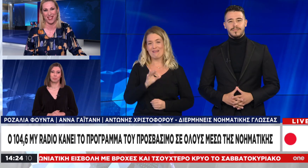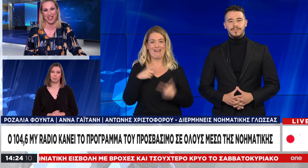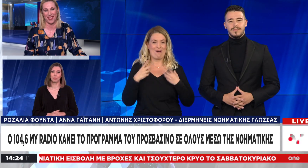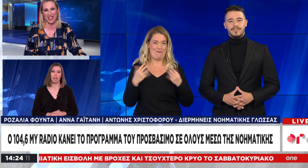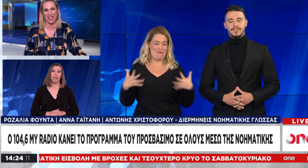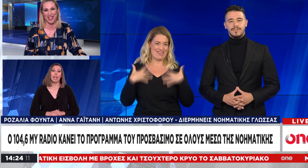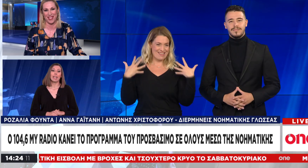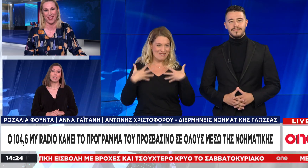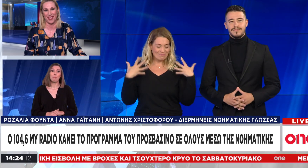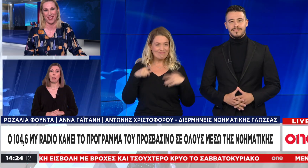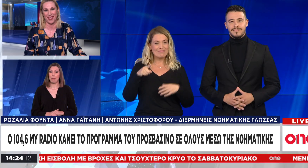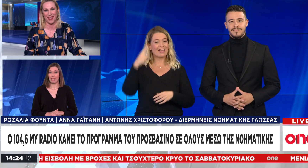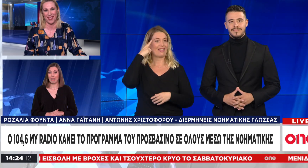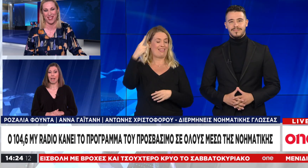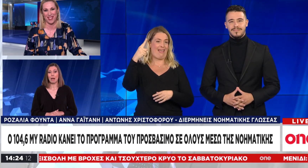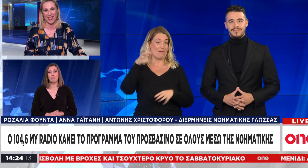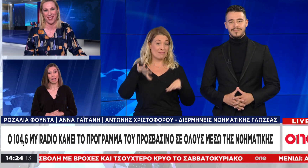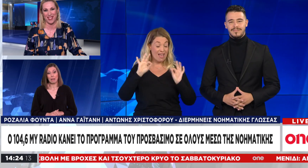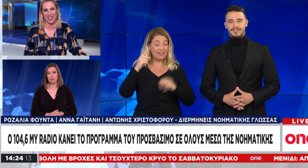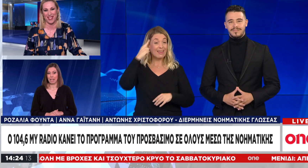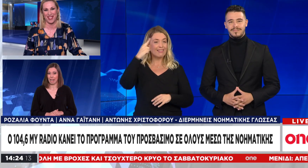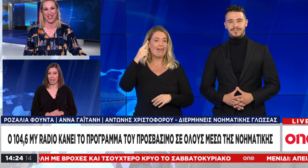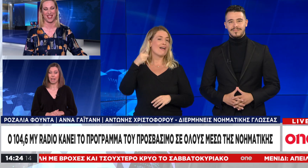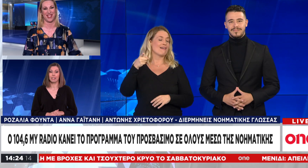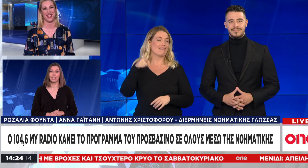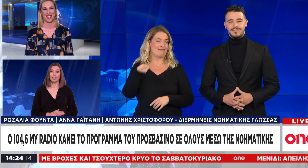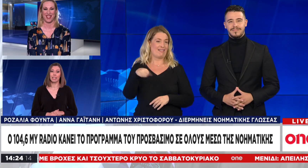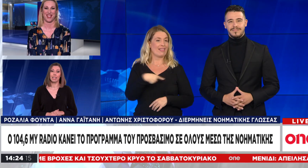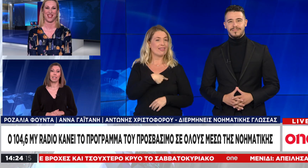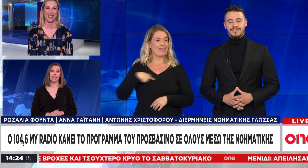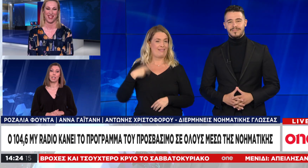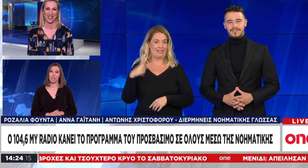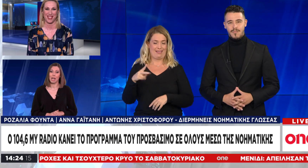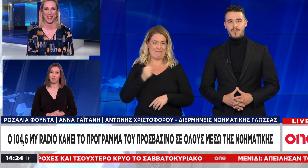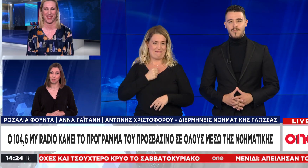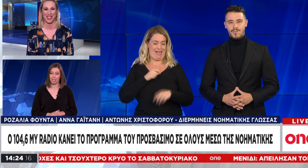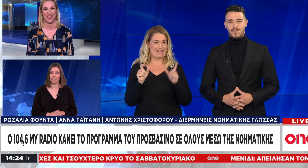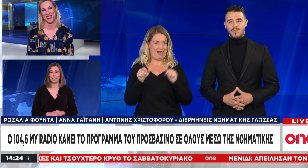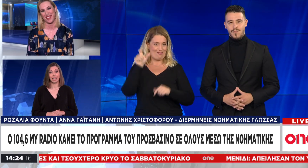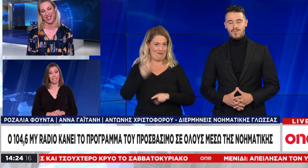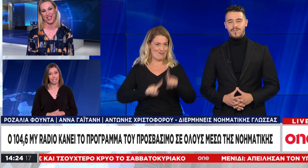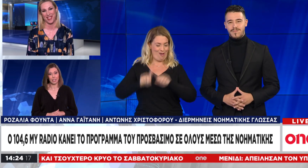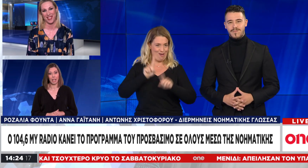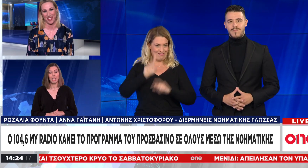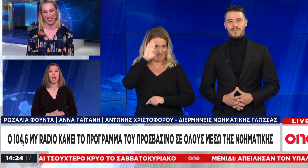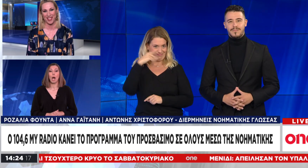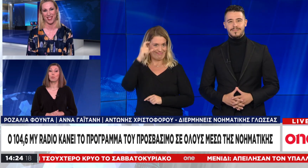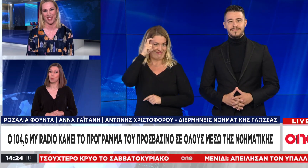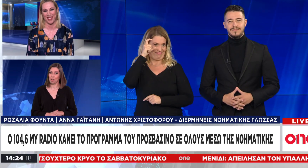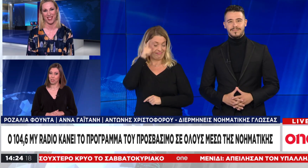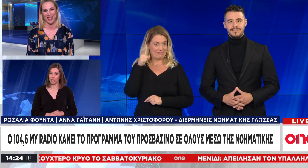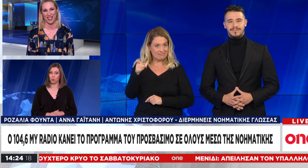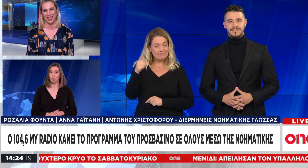αφορά είναι πραγματικά μεγάλη μας χαρά γιατί η ιδέα αυτή ξεκίνησε από τον